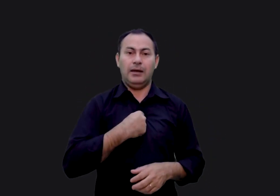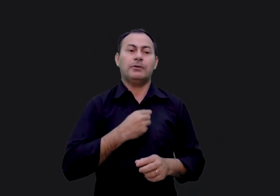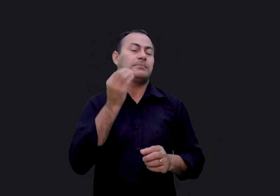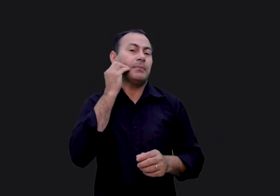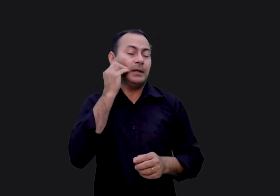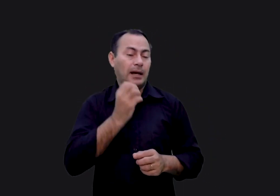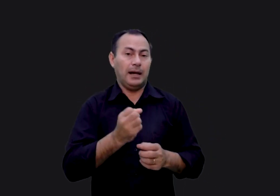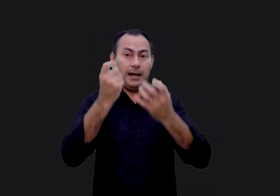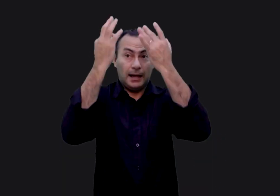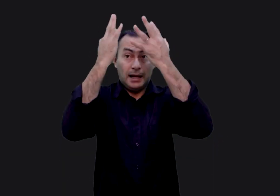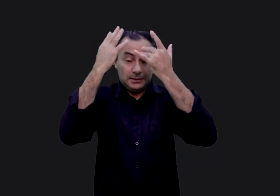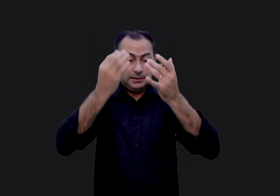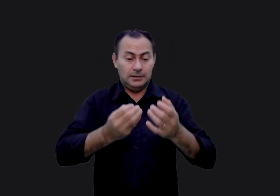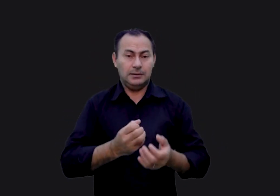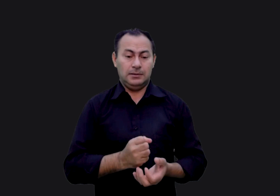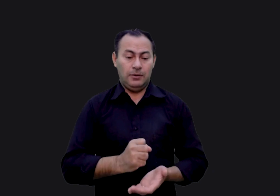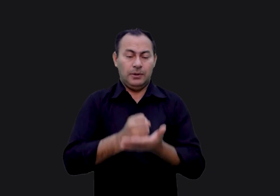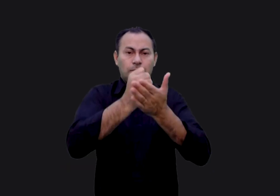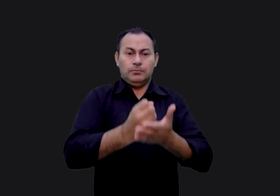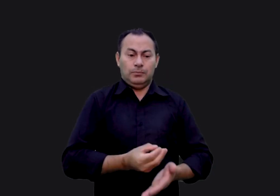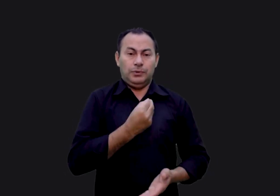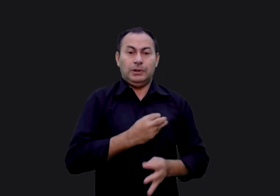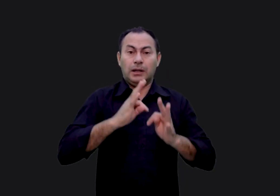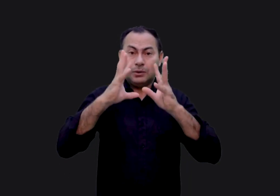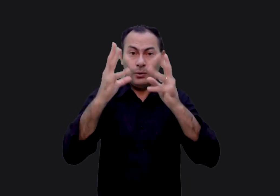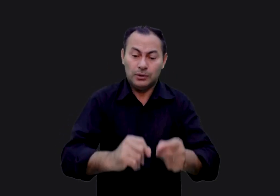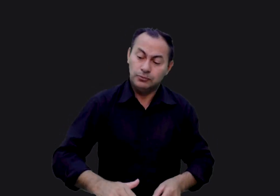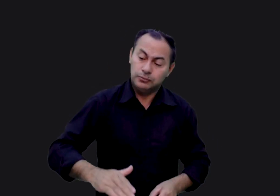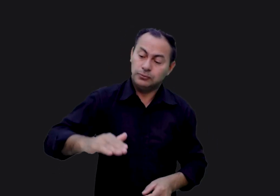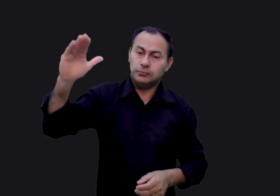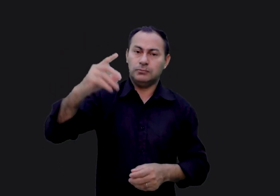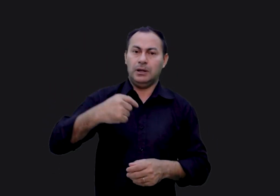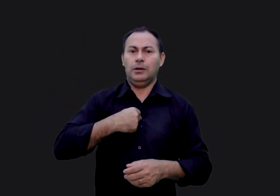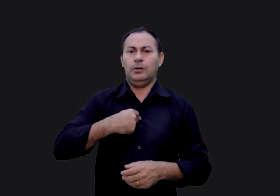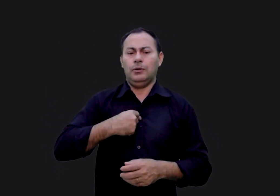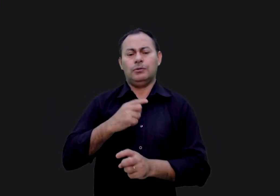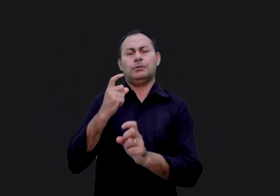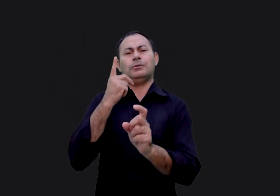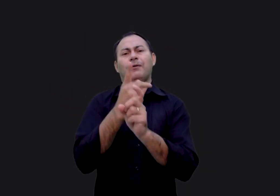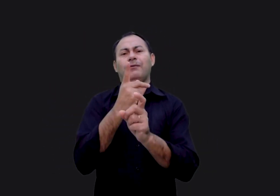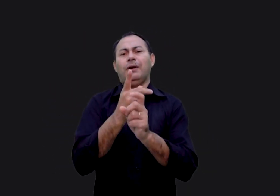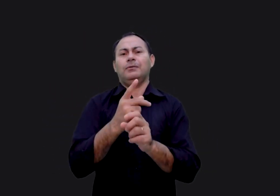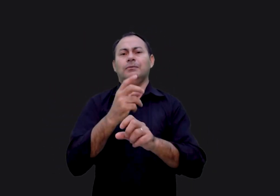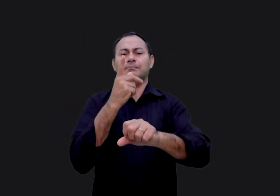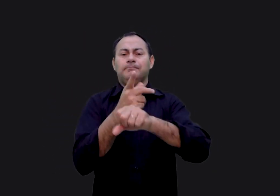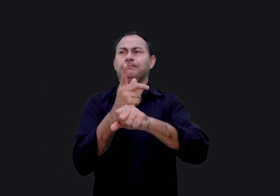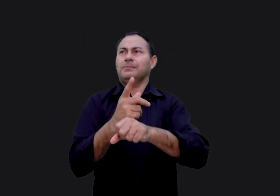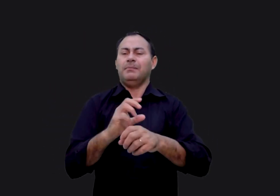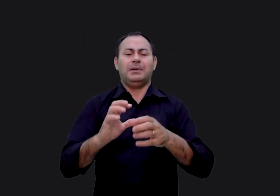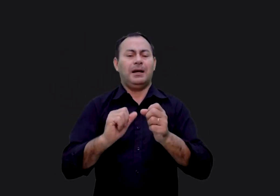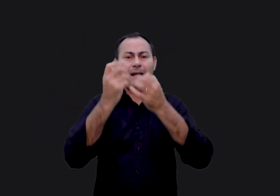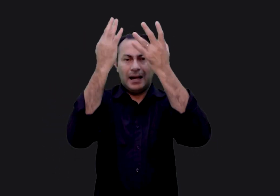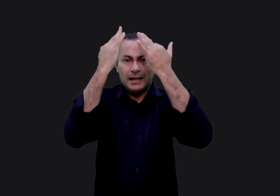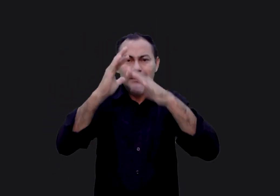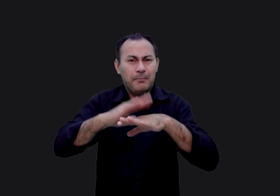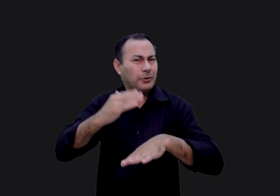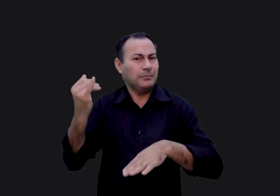Eu experimentei a graça da salvação a minha vida todinha. Portanto, sou um troféu da graça muito maior que